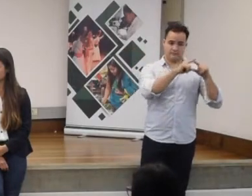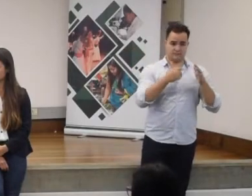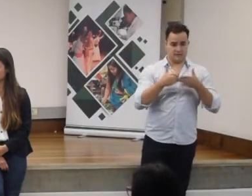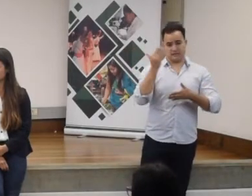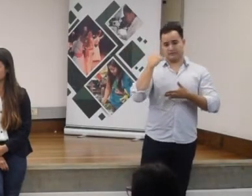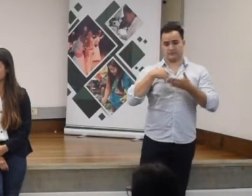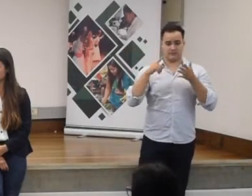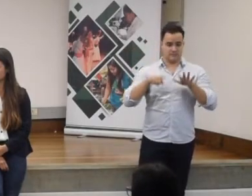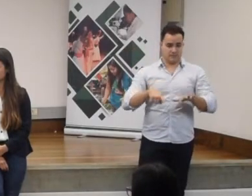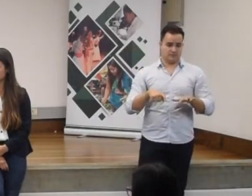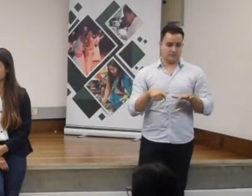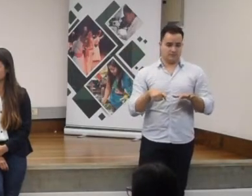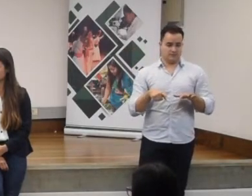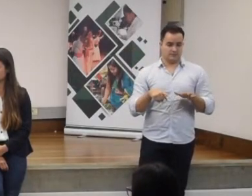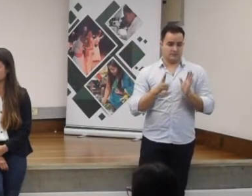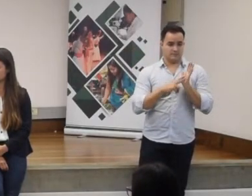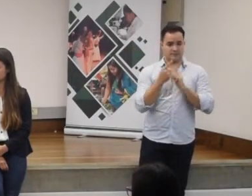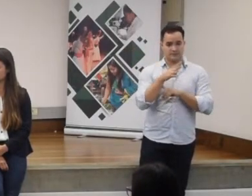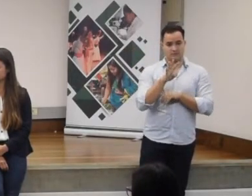tuvimos el